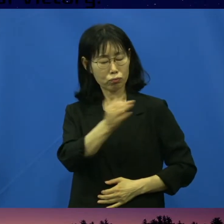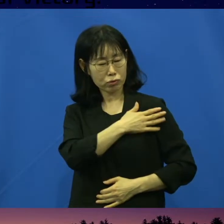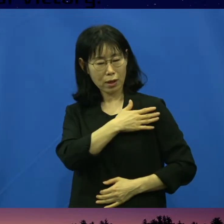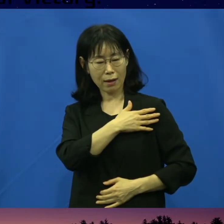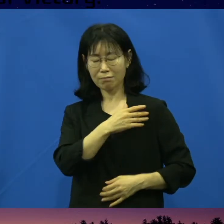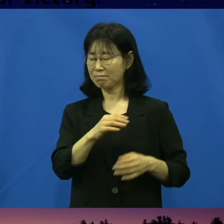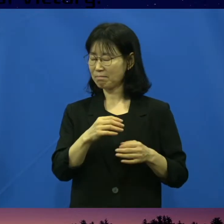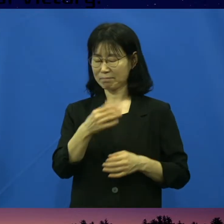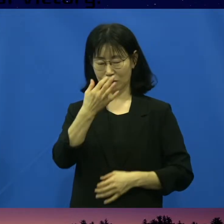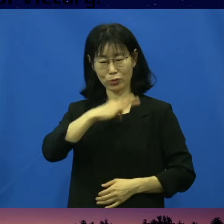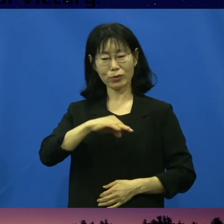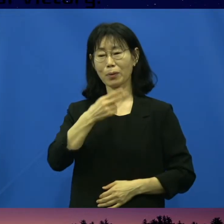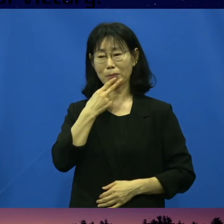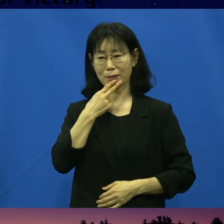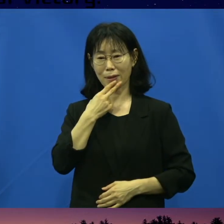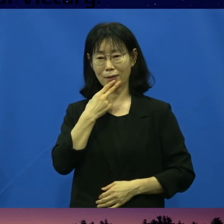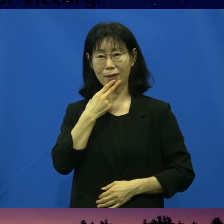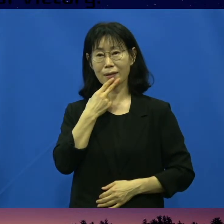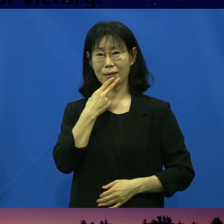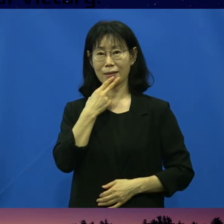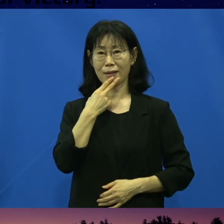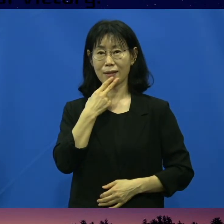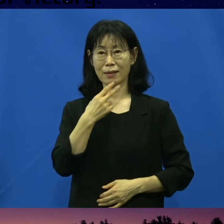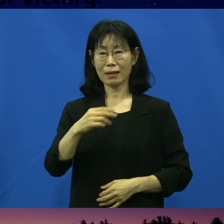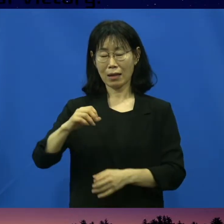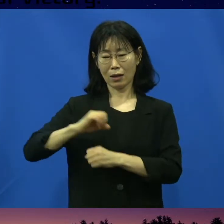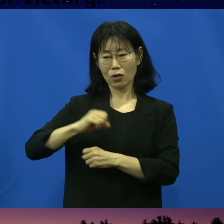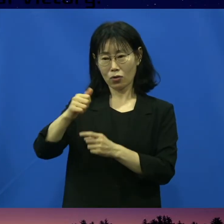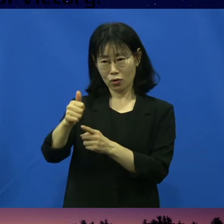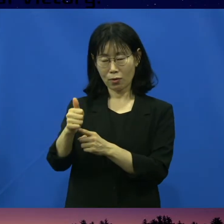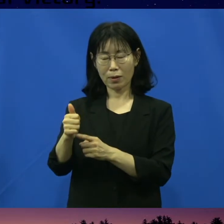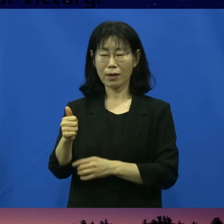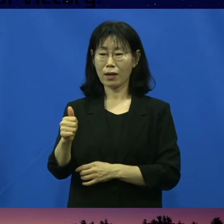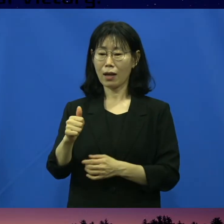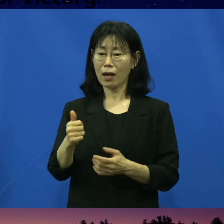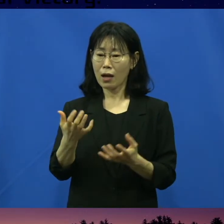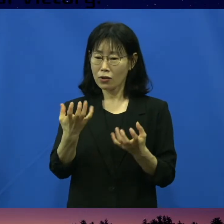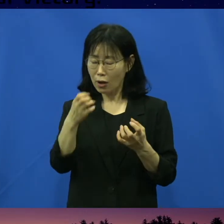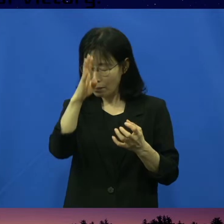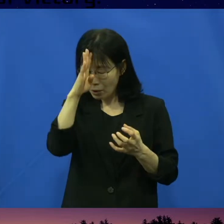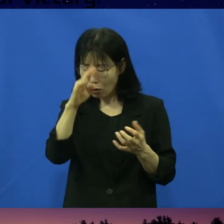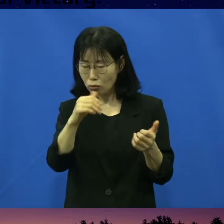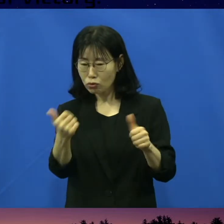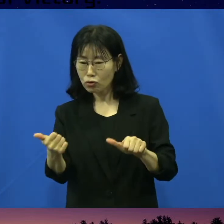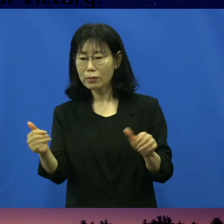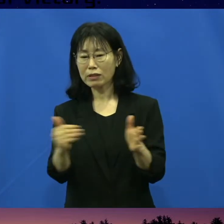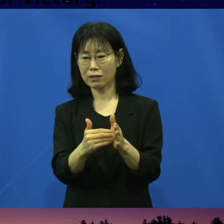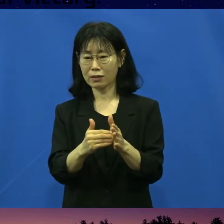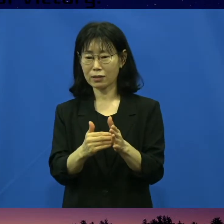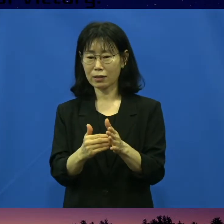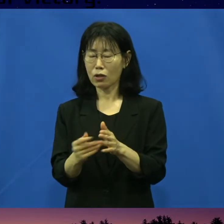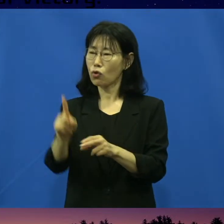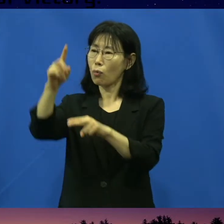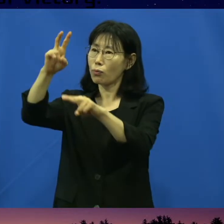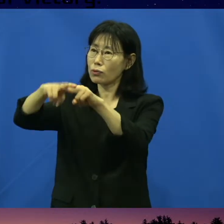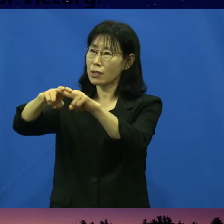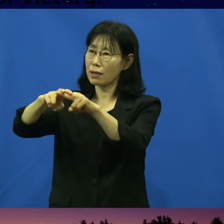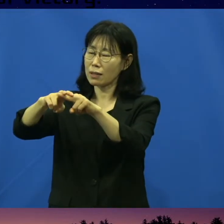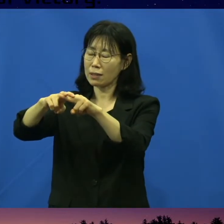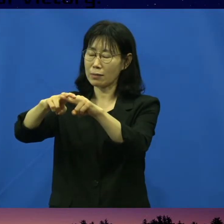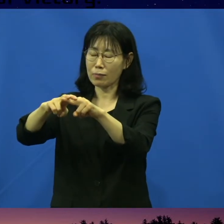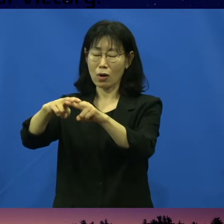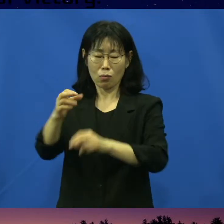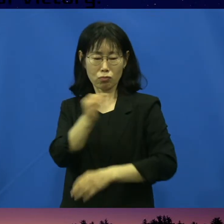무슨 성공이 무슨 의미가 있어요? 나만의 그 성공이 무슨 의미가, 그 혼자이 무슨 의미가 있느냐? 아무 의미가 없어요. 죽는데,